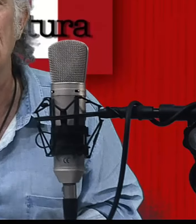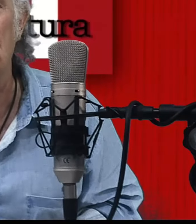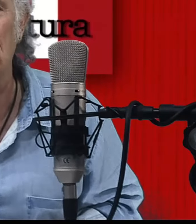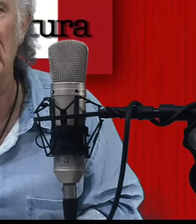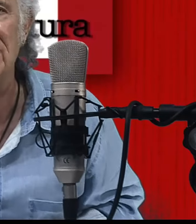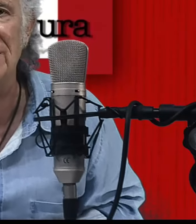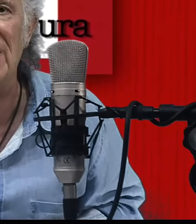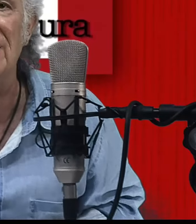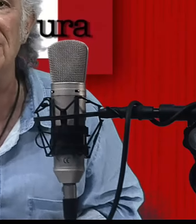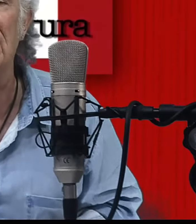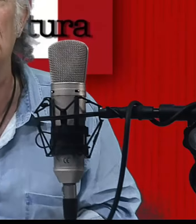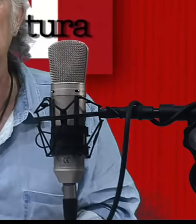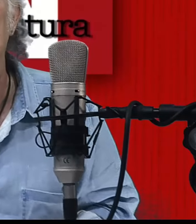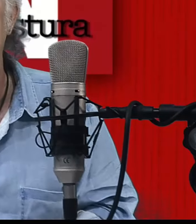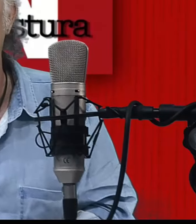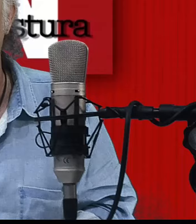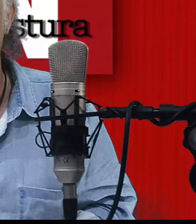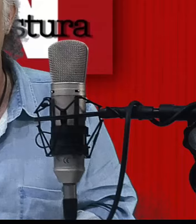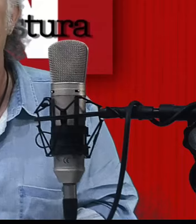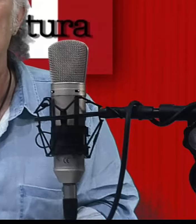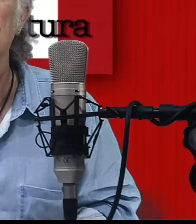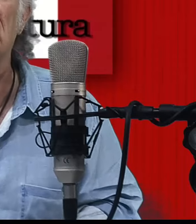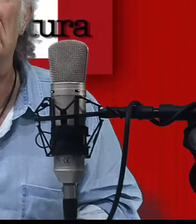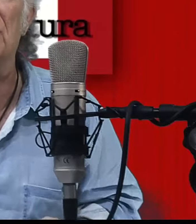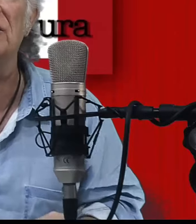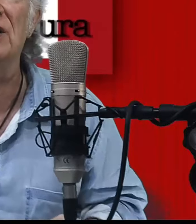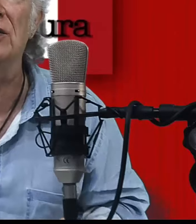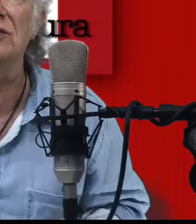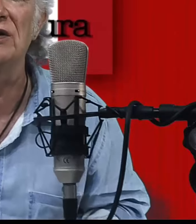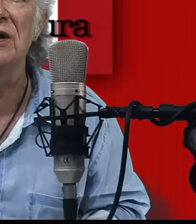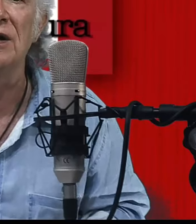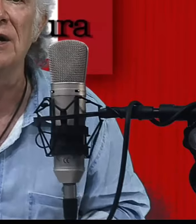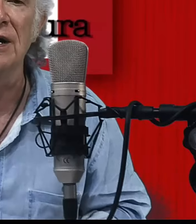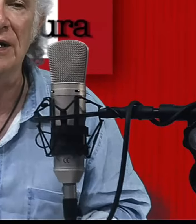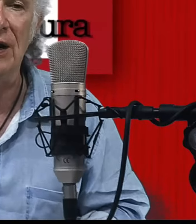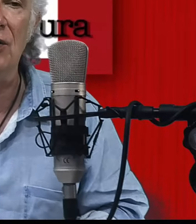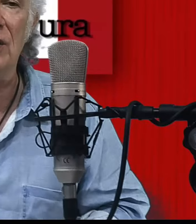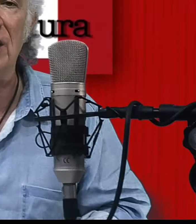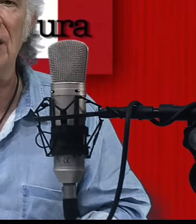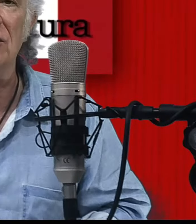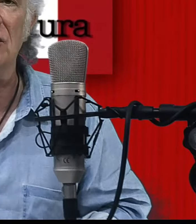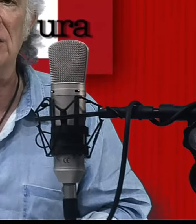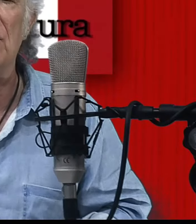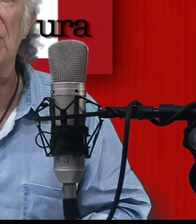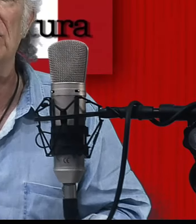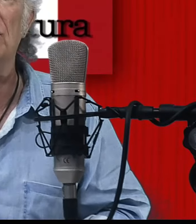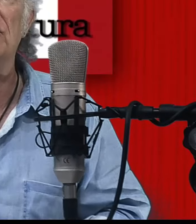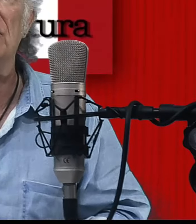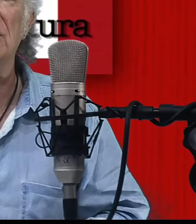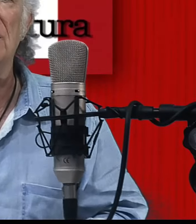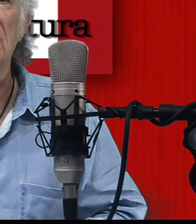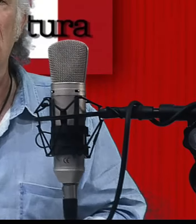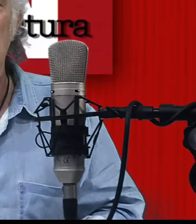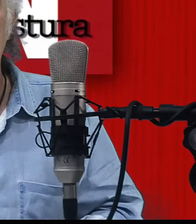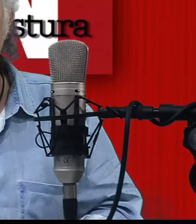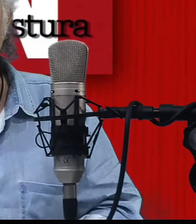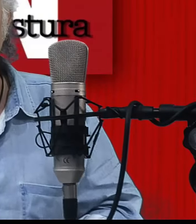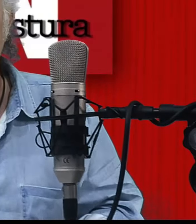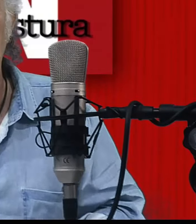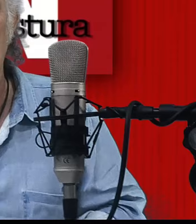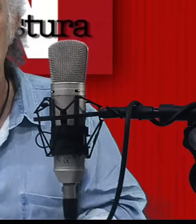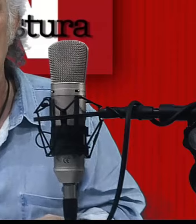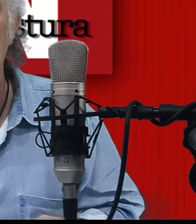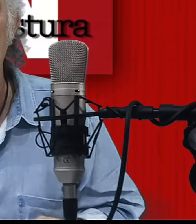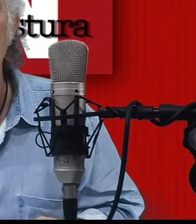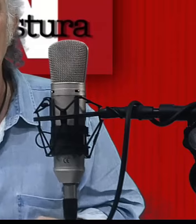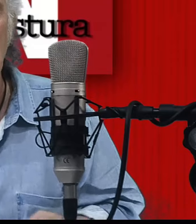Nicaragua, por dar tres de muchos otros ejemplos, o Rusia, como decía anoche. Creo que nos estamos jugando mucho, por eso